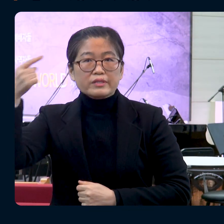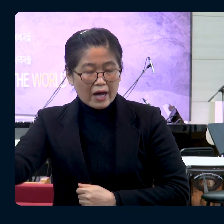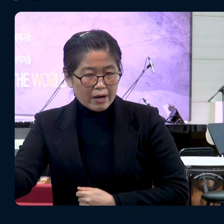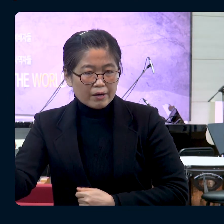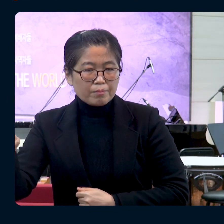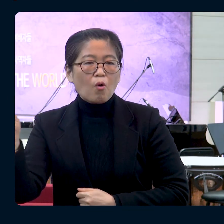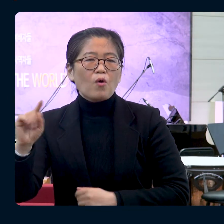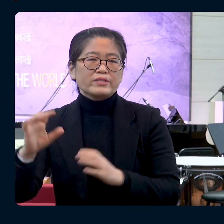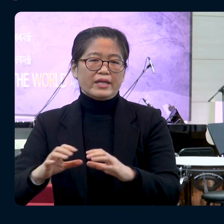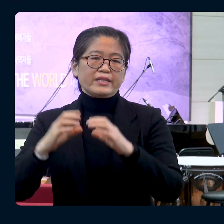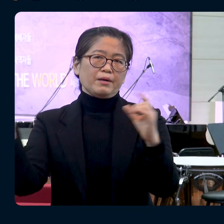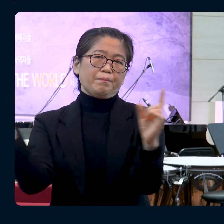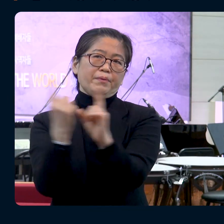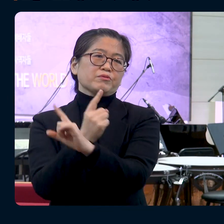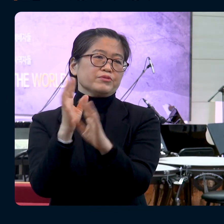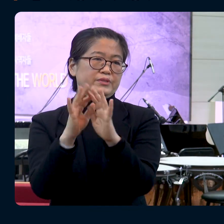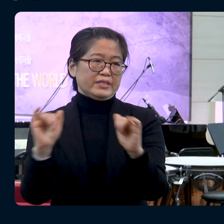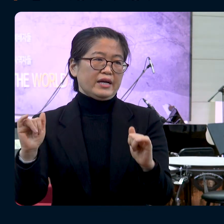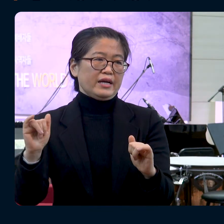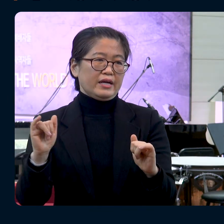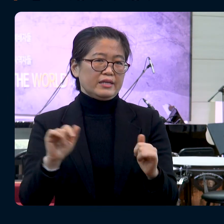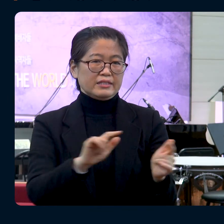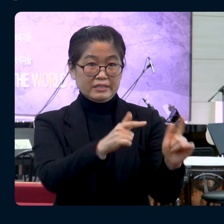너희는 세상을 바꾸는 자들이다.